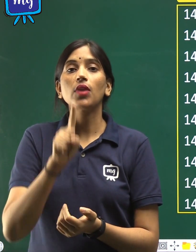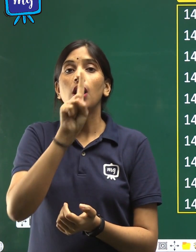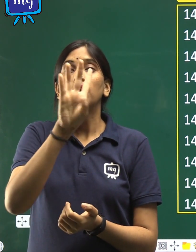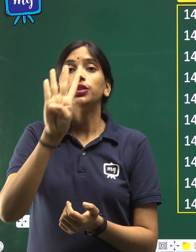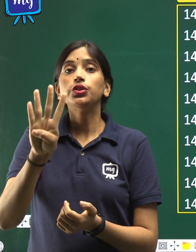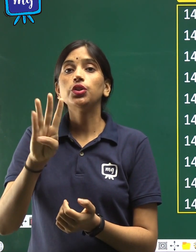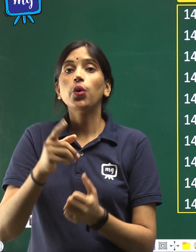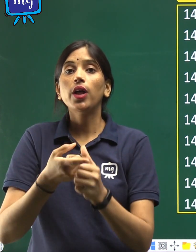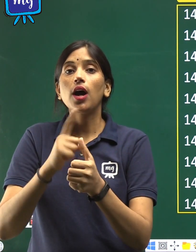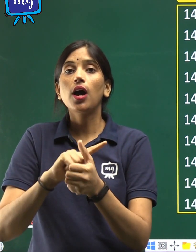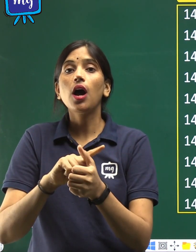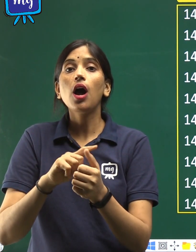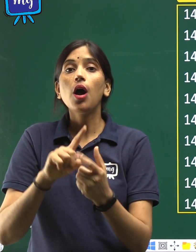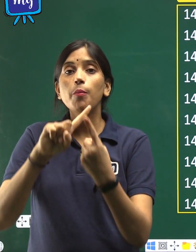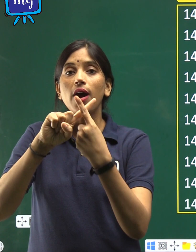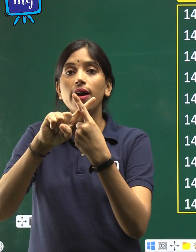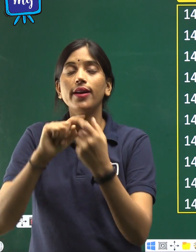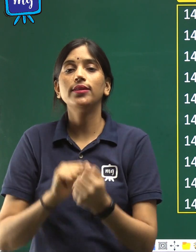14 का पहाड़ा।